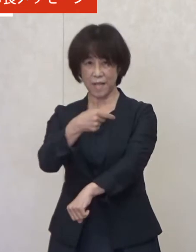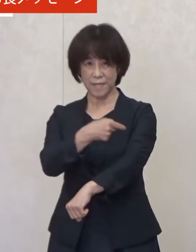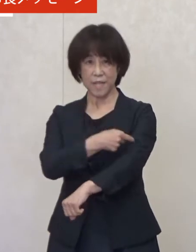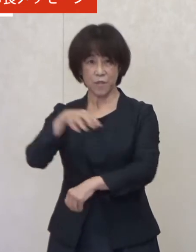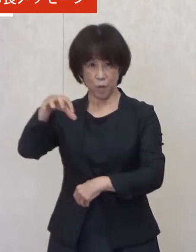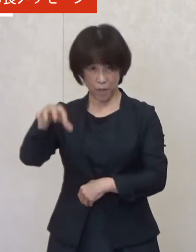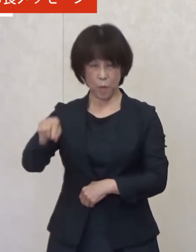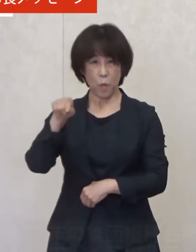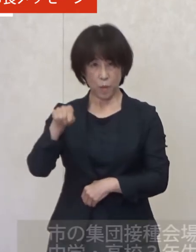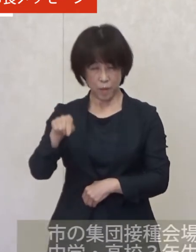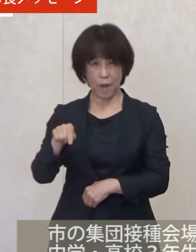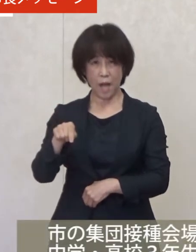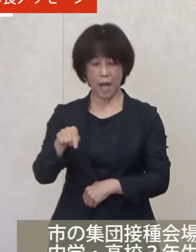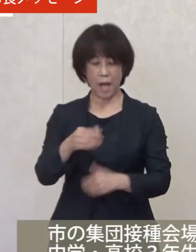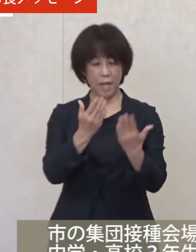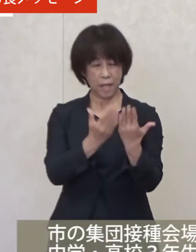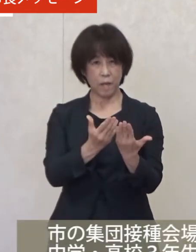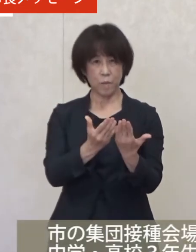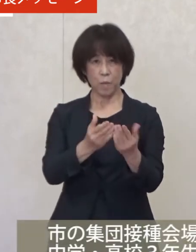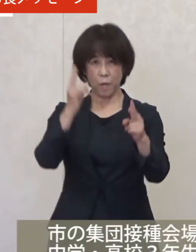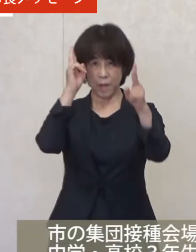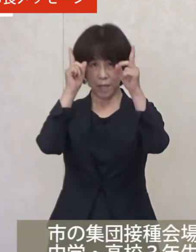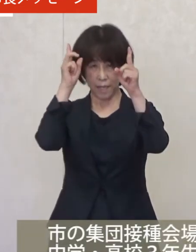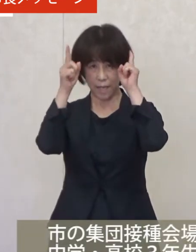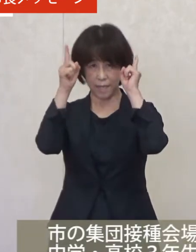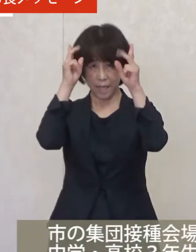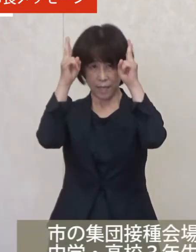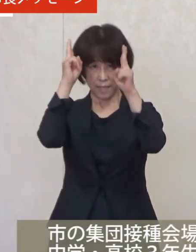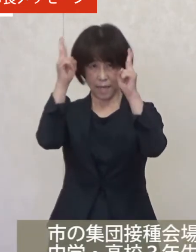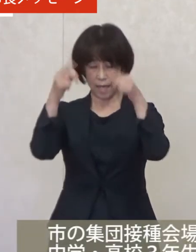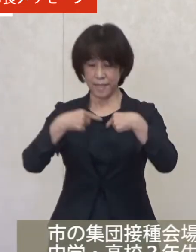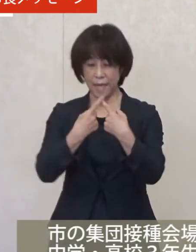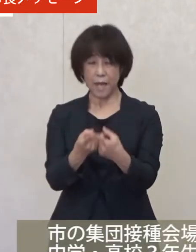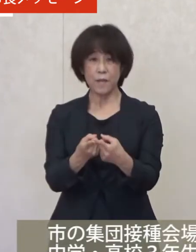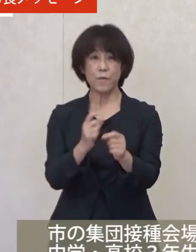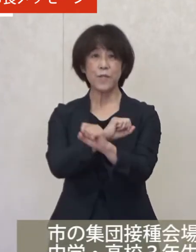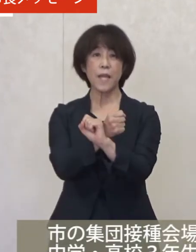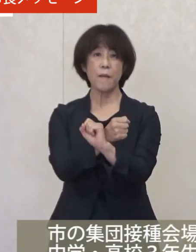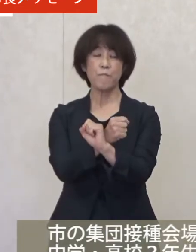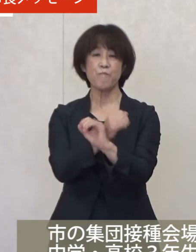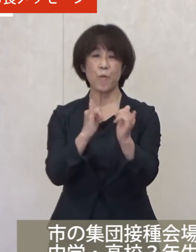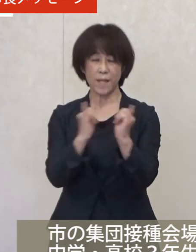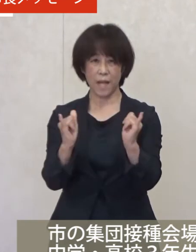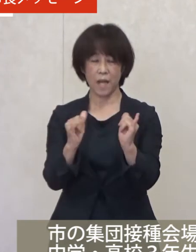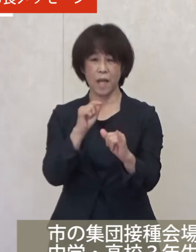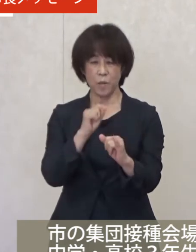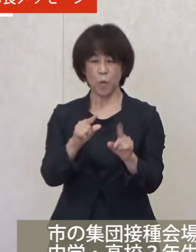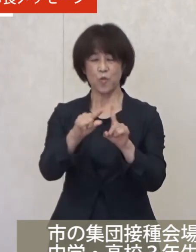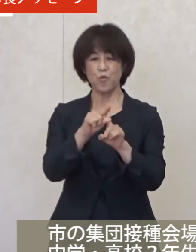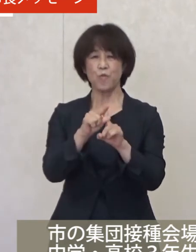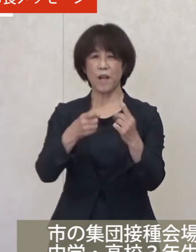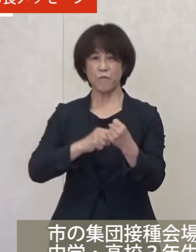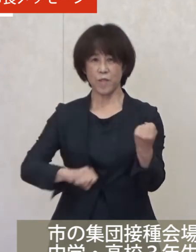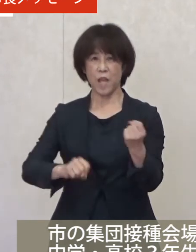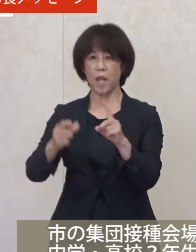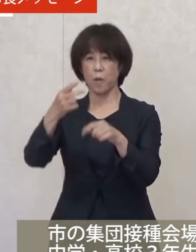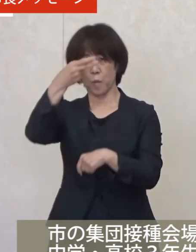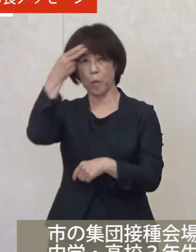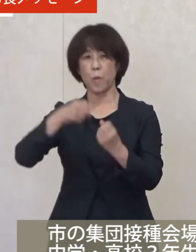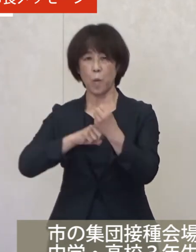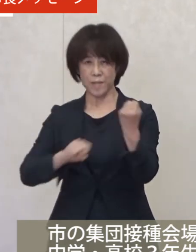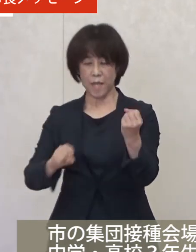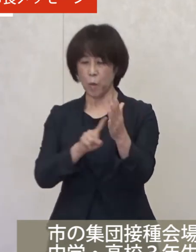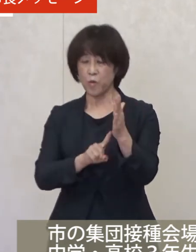や就職活動を行う中学高校3年生への優先接種を開始いたします